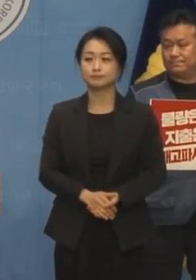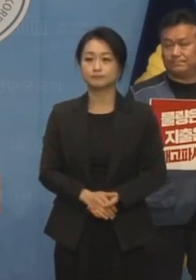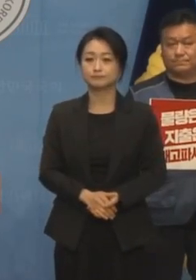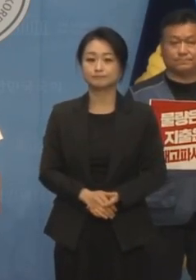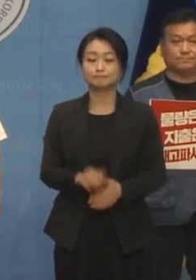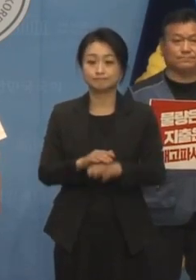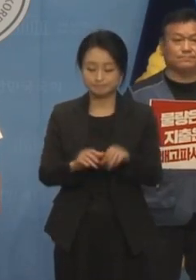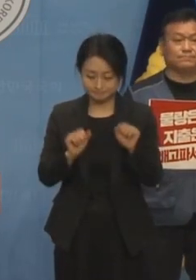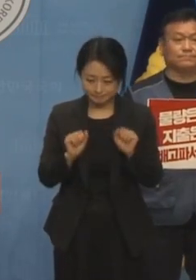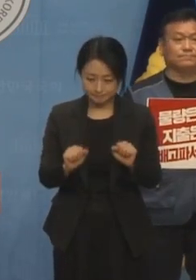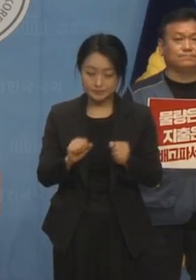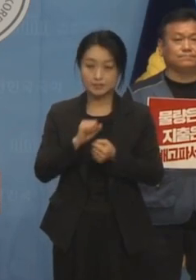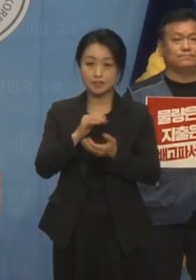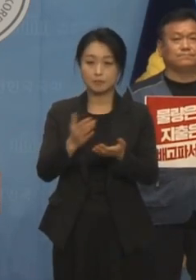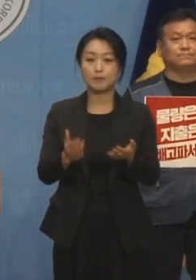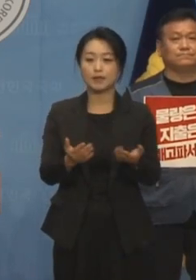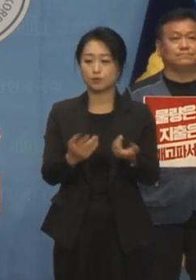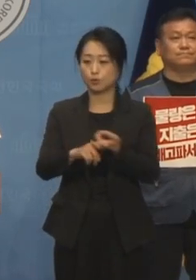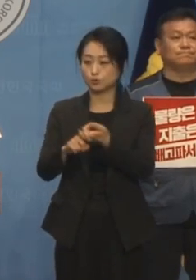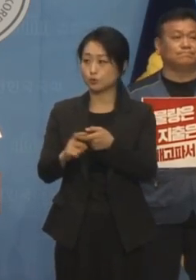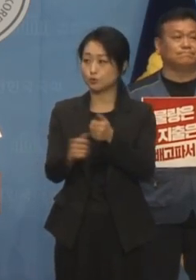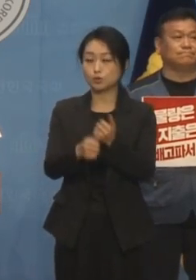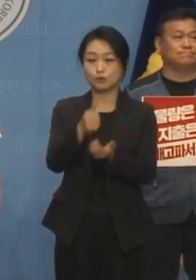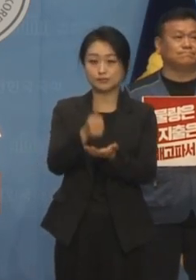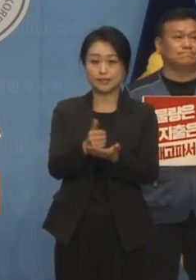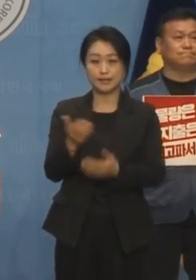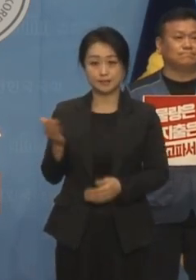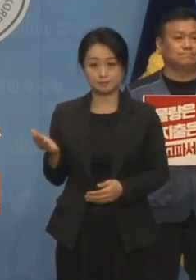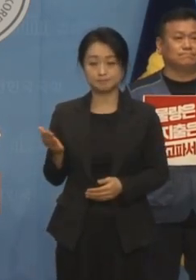네, 안녕하십니까. 택배노조 위원장 김광석입니다.